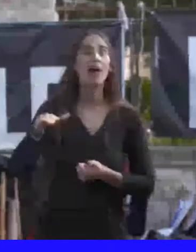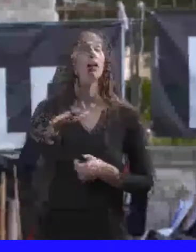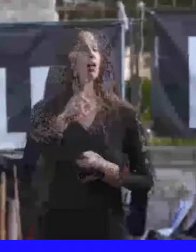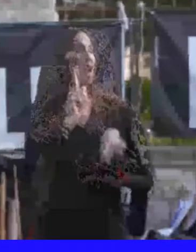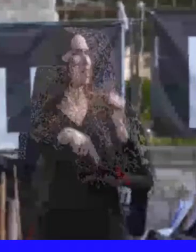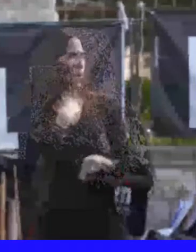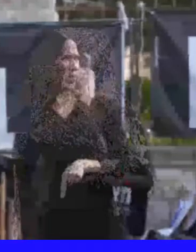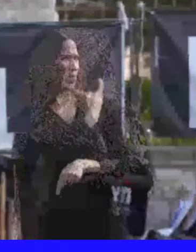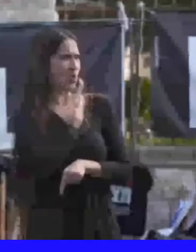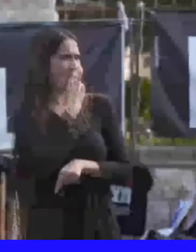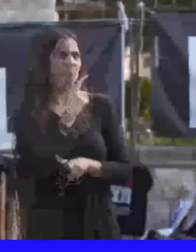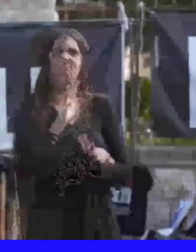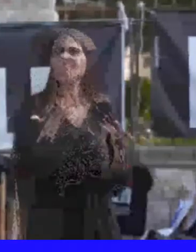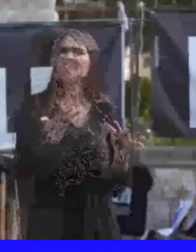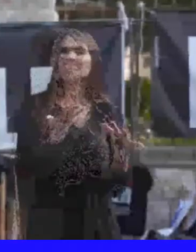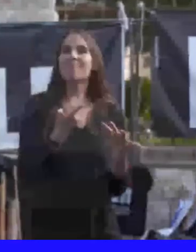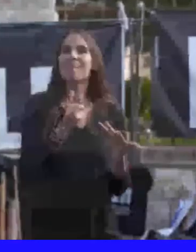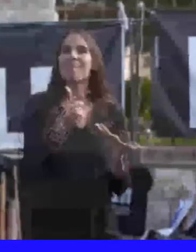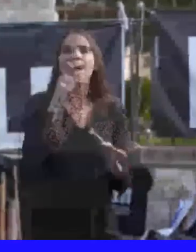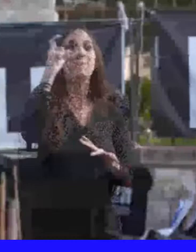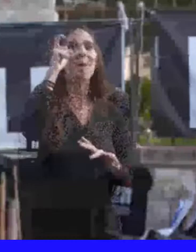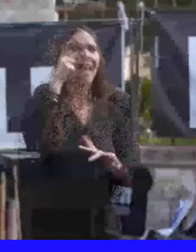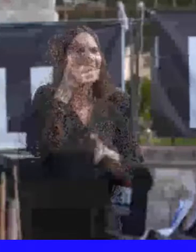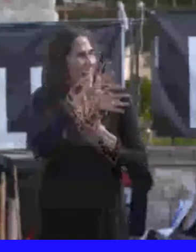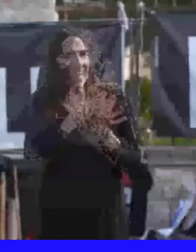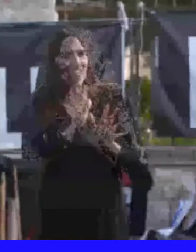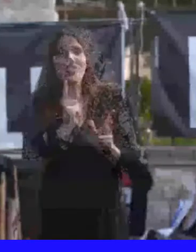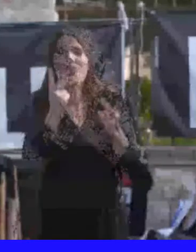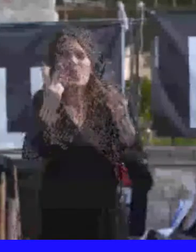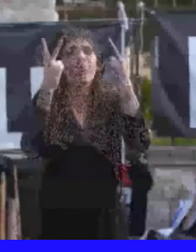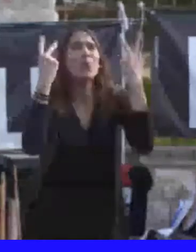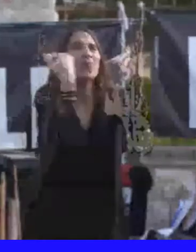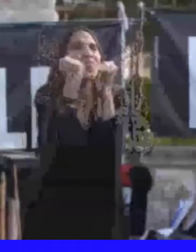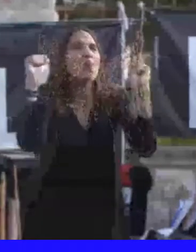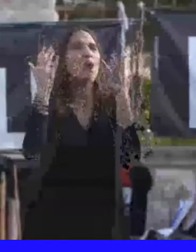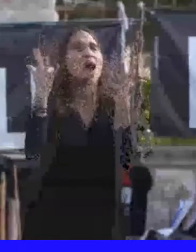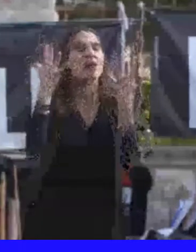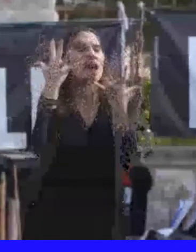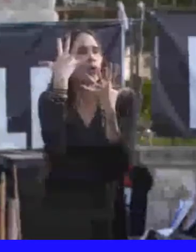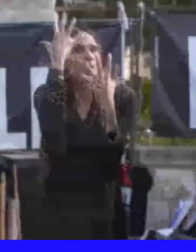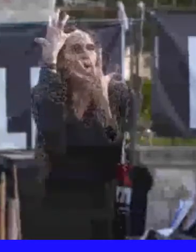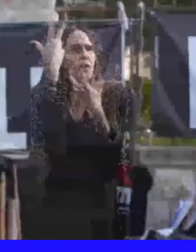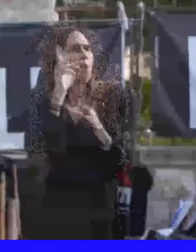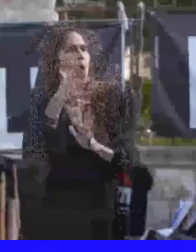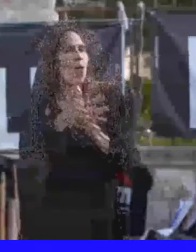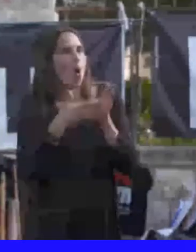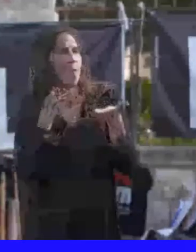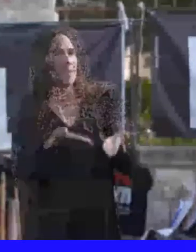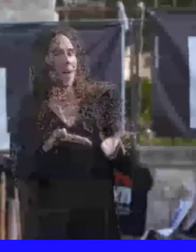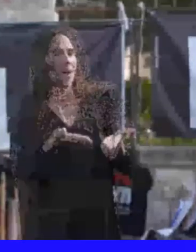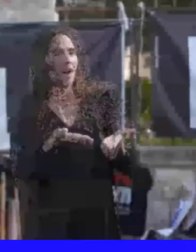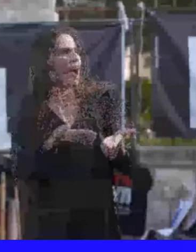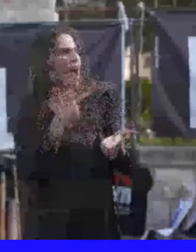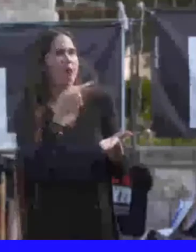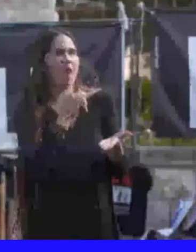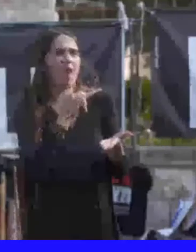אני תוהה מה היה אומר בגין, שנשמת פה הייתה דמוקרטיה. מה הוא היה אומר